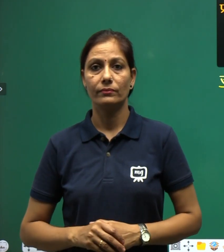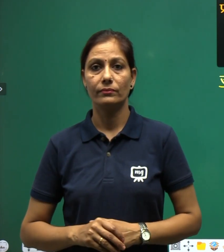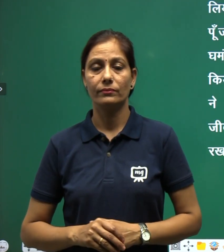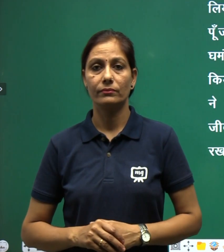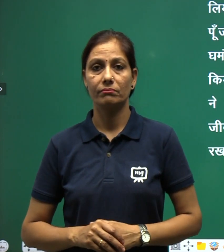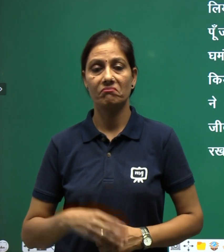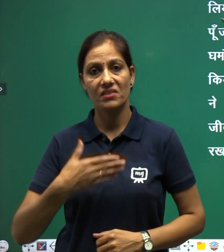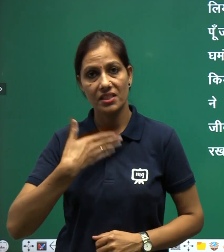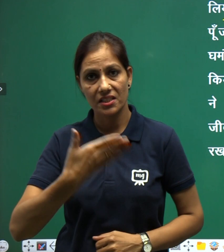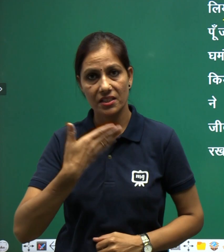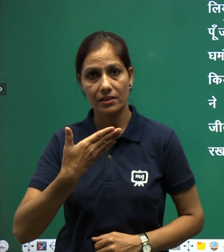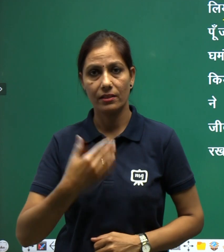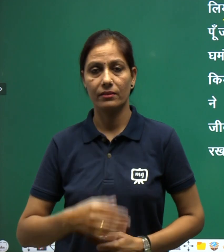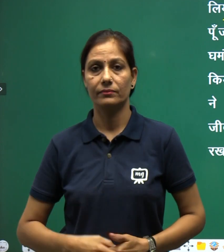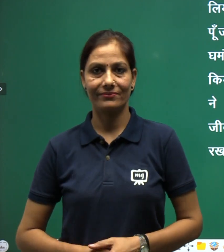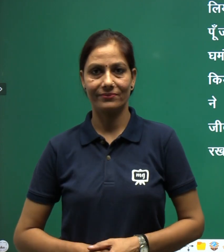सीख लिया।